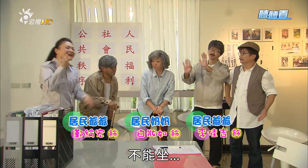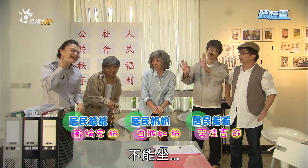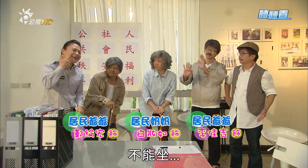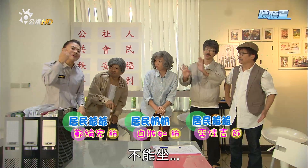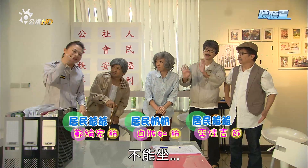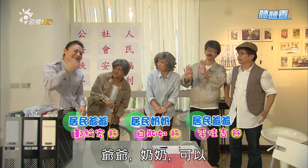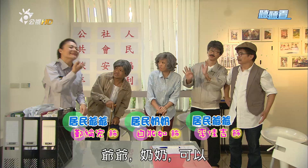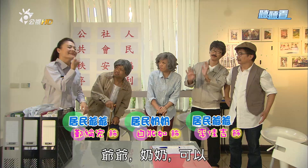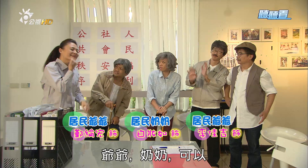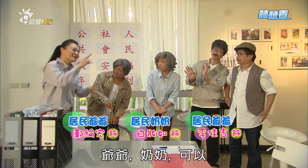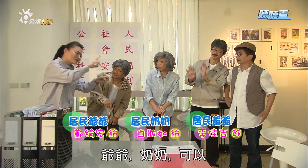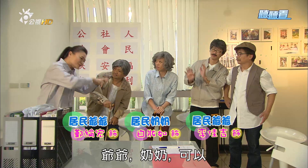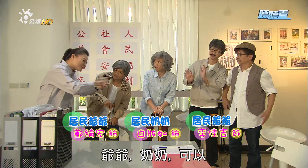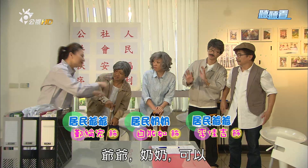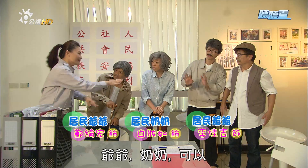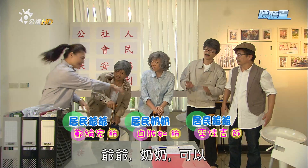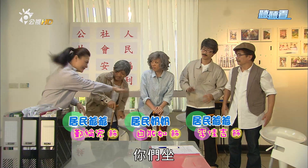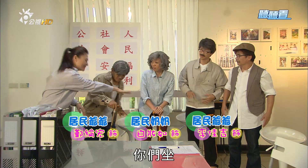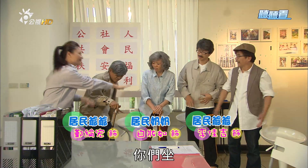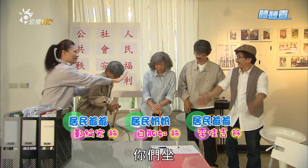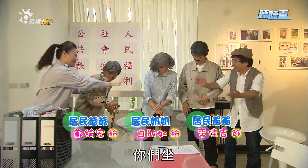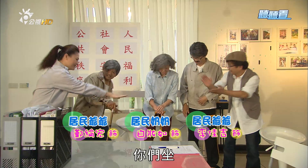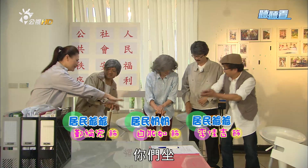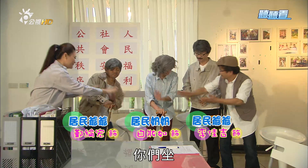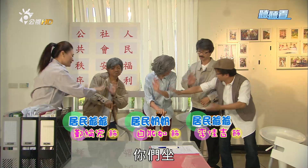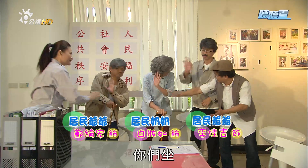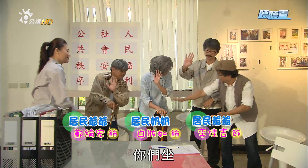不能坐。 爷爷奶奶可以，你们坐。